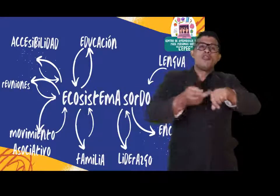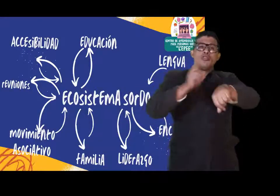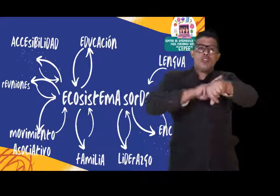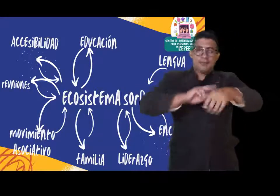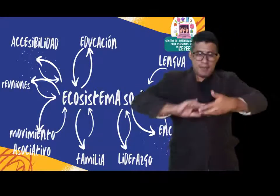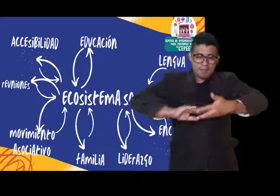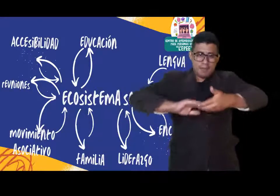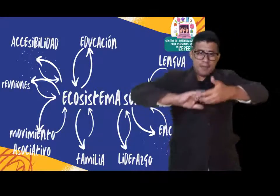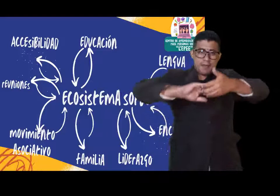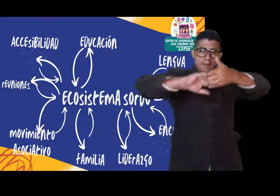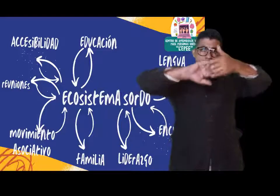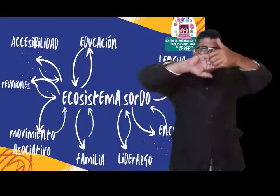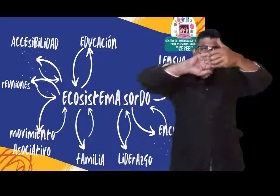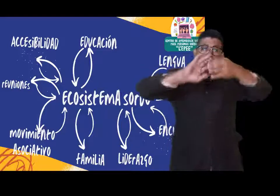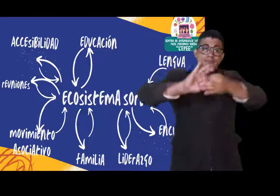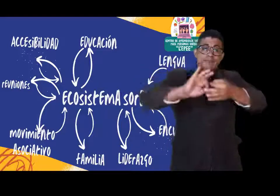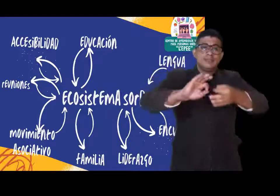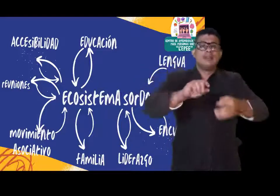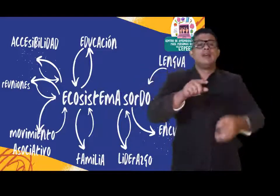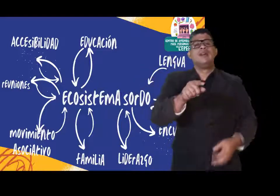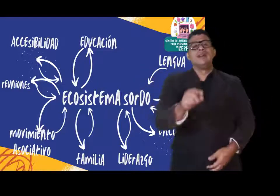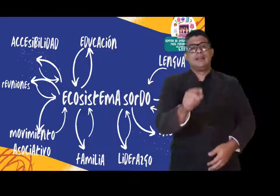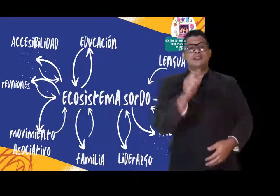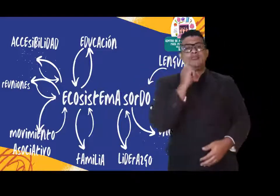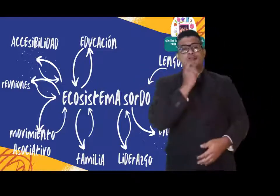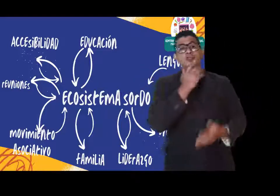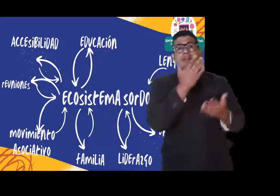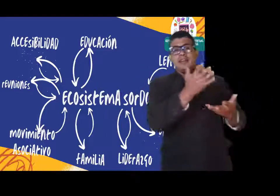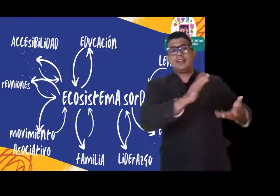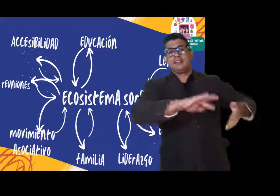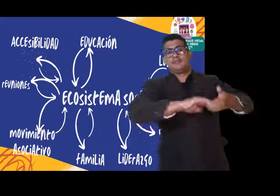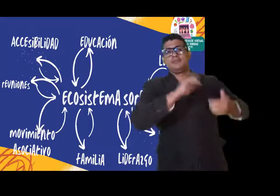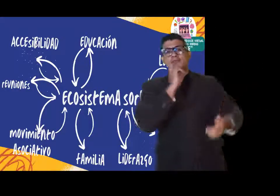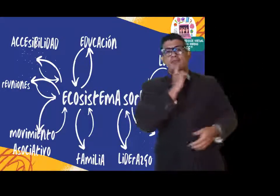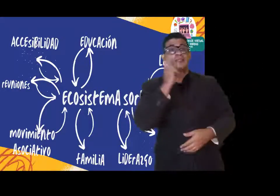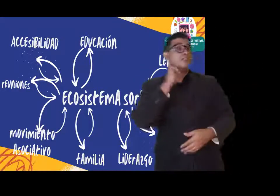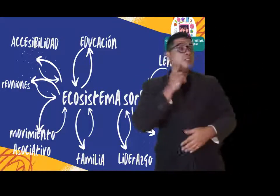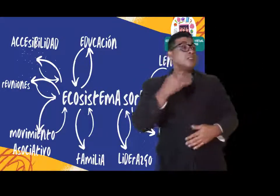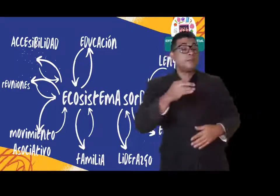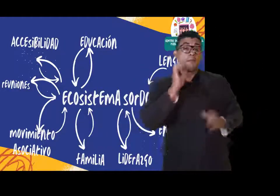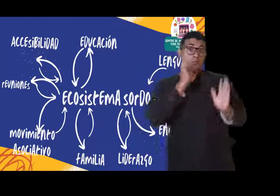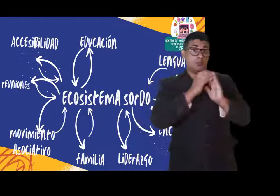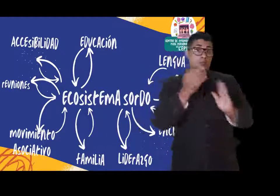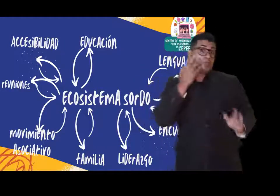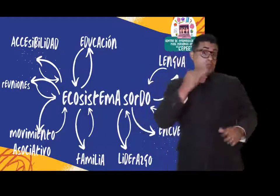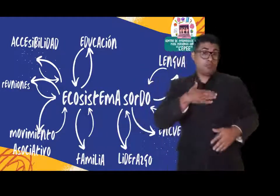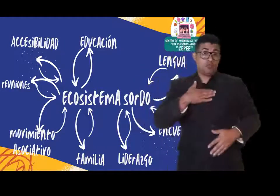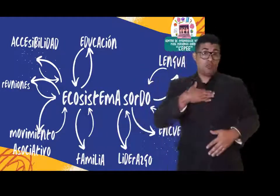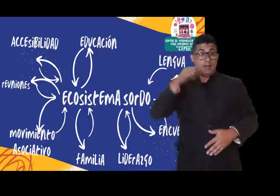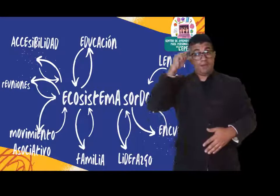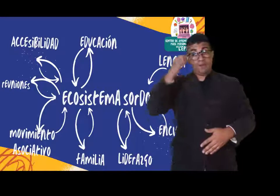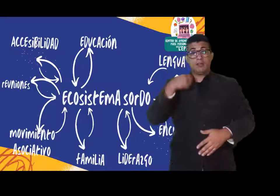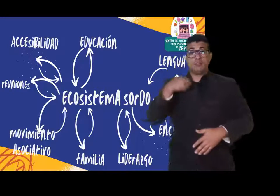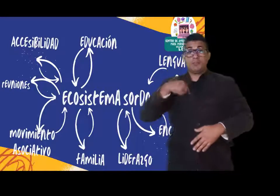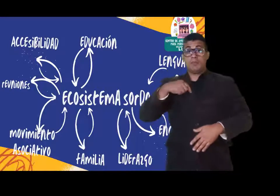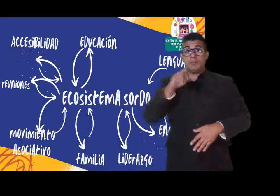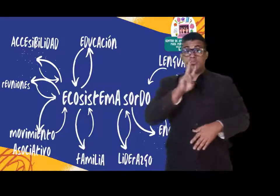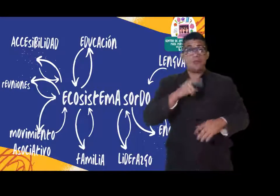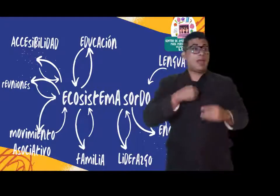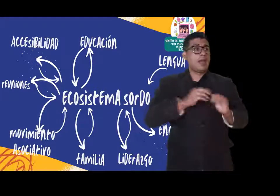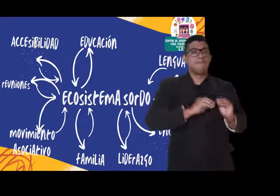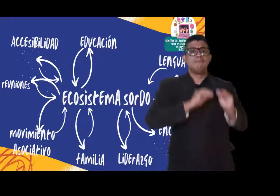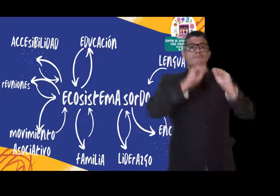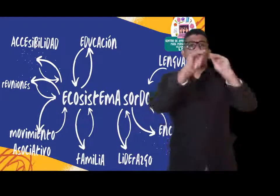de hacer más conexiones para lograr una unidad. Yo les cuento desde mi experiencia, cuando